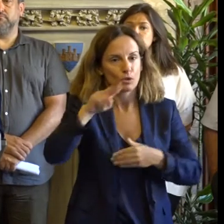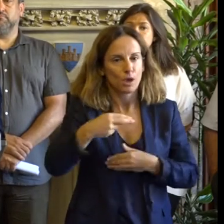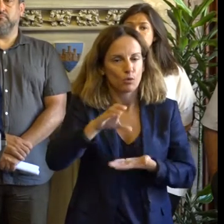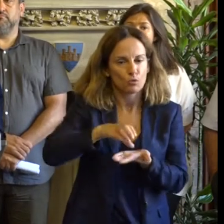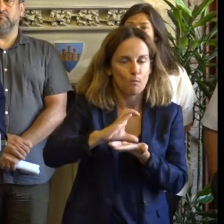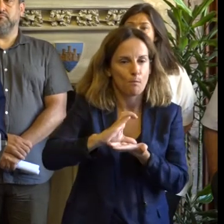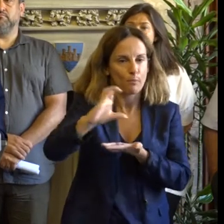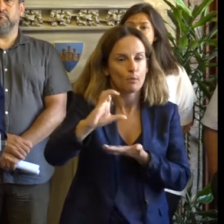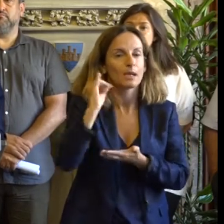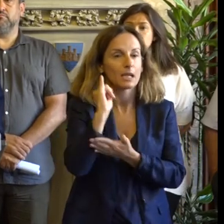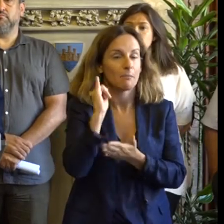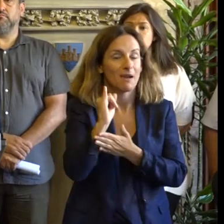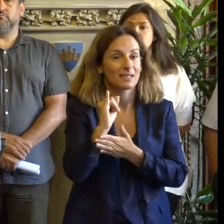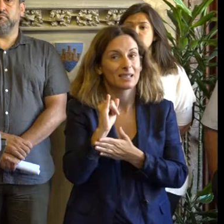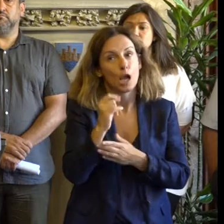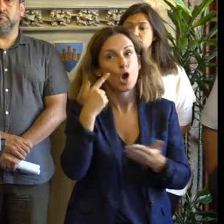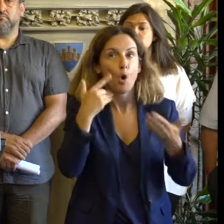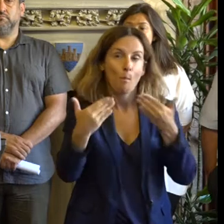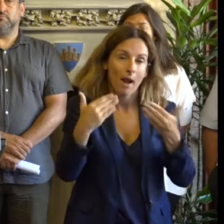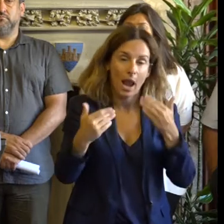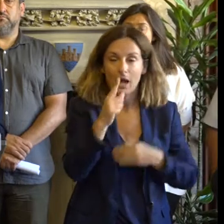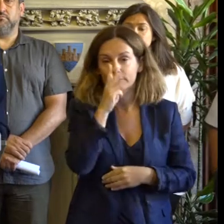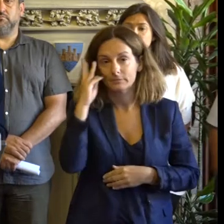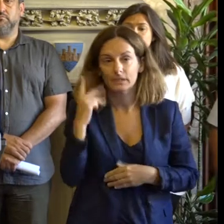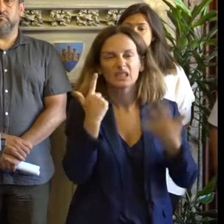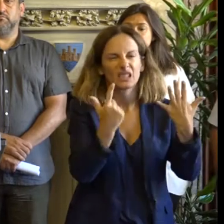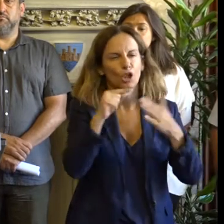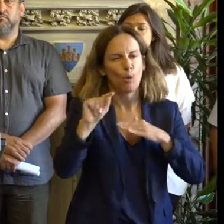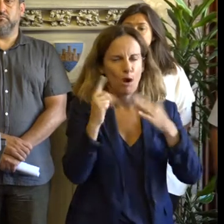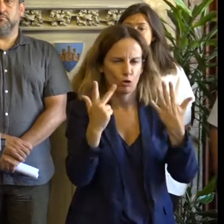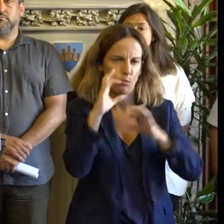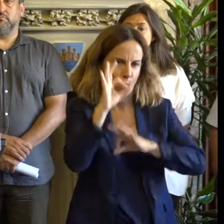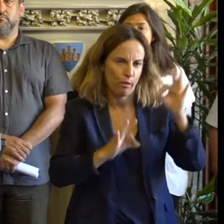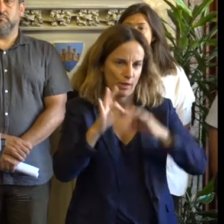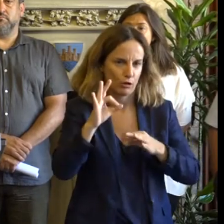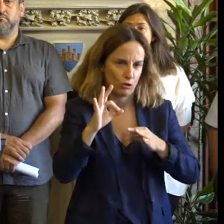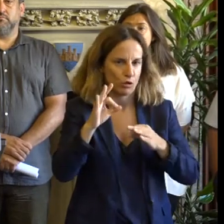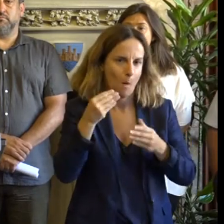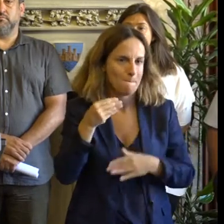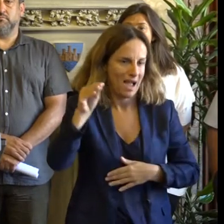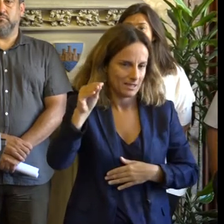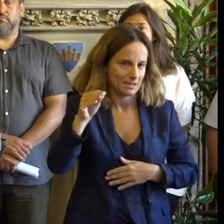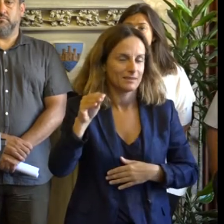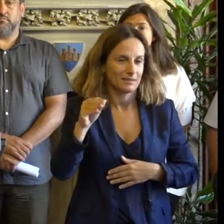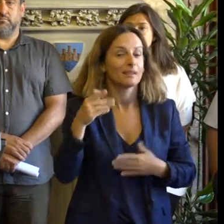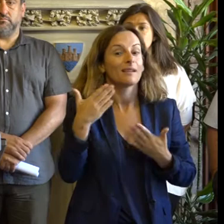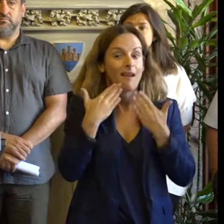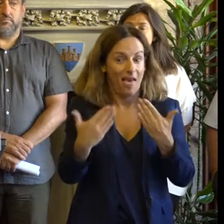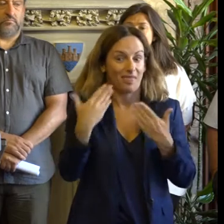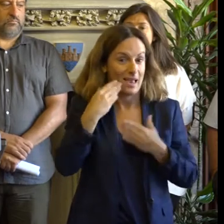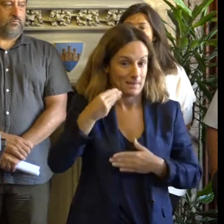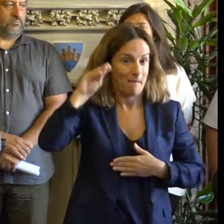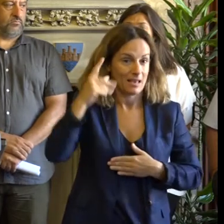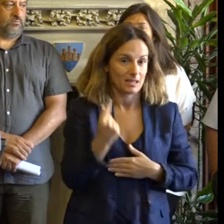un 7,8% més que en exercicis anteriors, la qual cosa ha suposat l'inici del pla de lluita contra